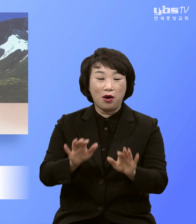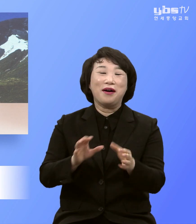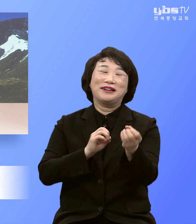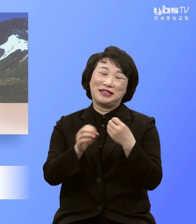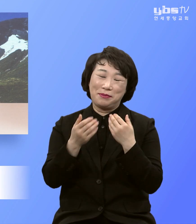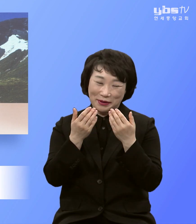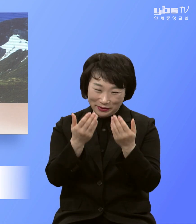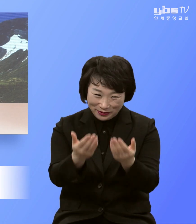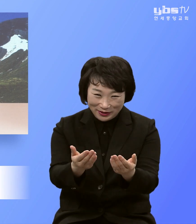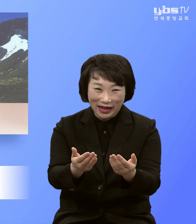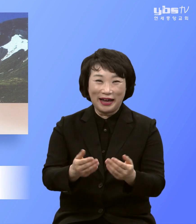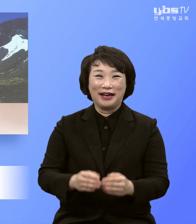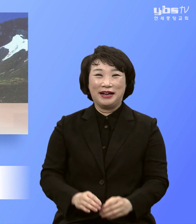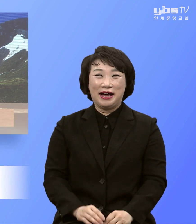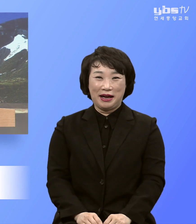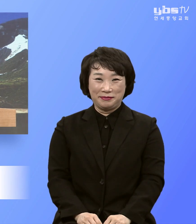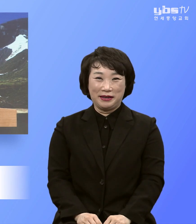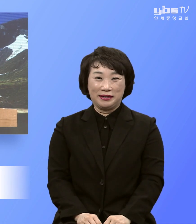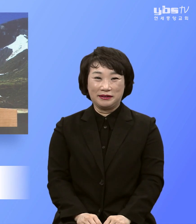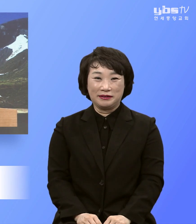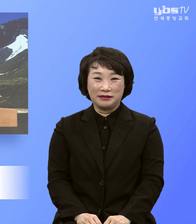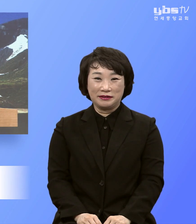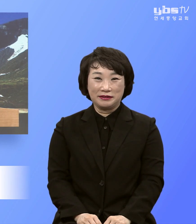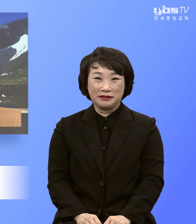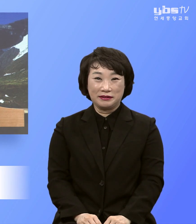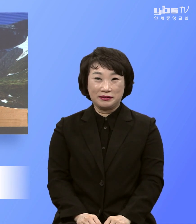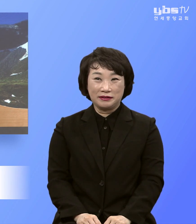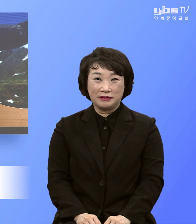내가 시행하리라.